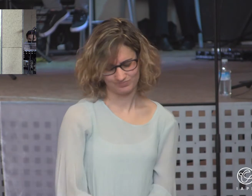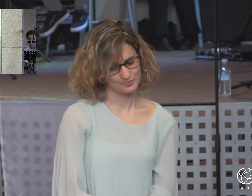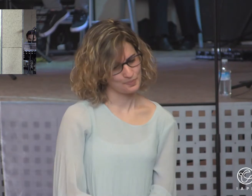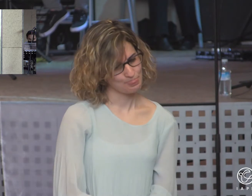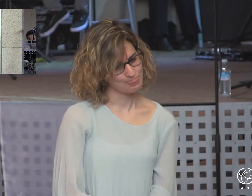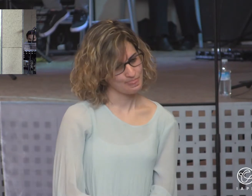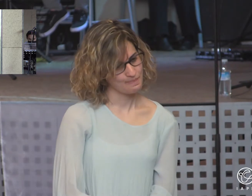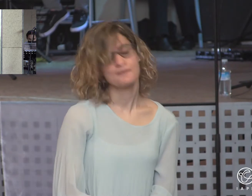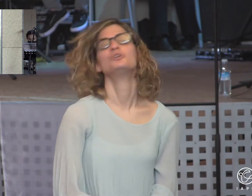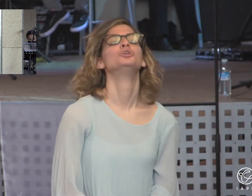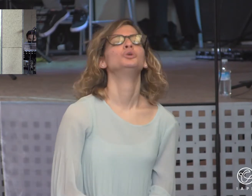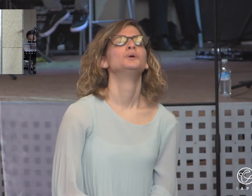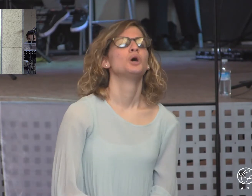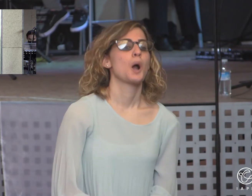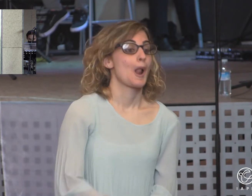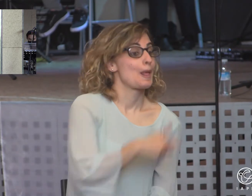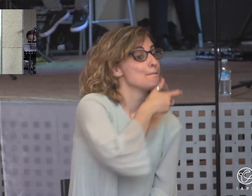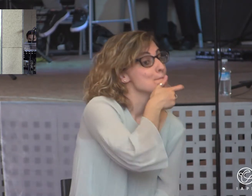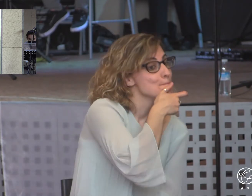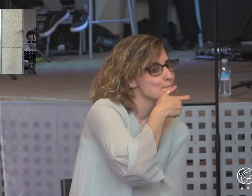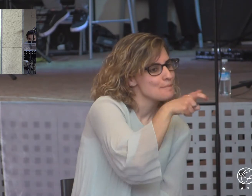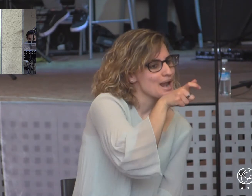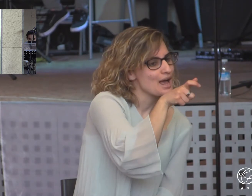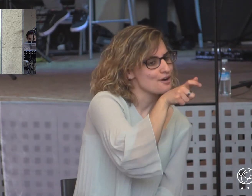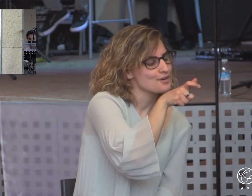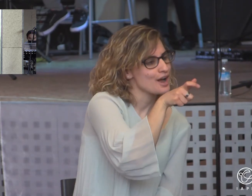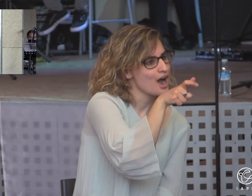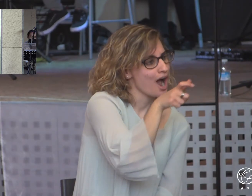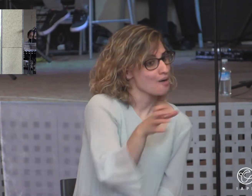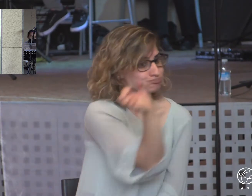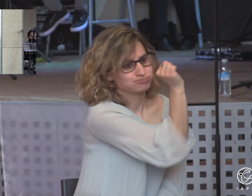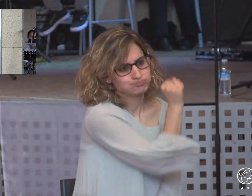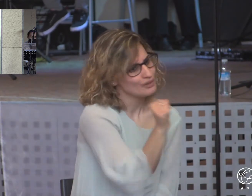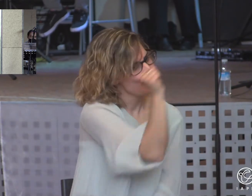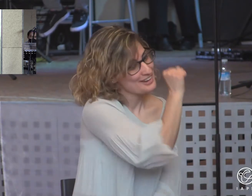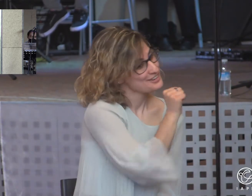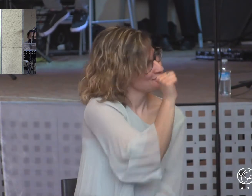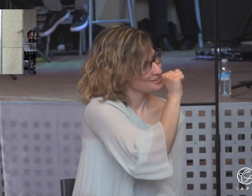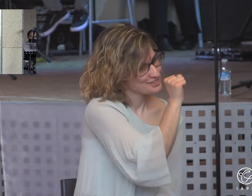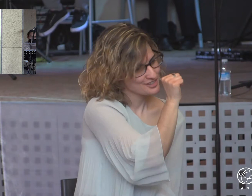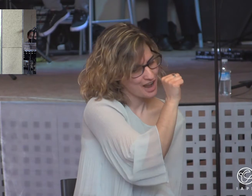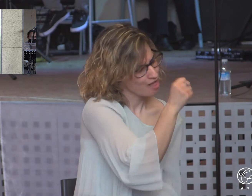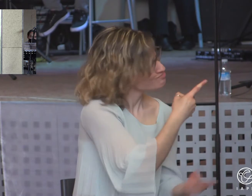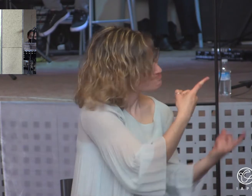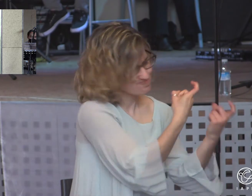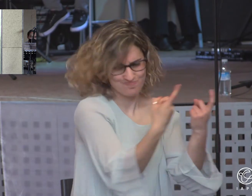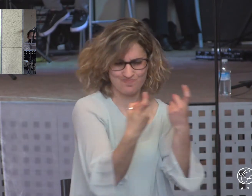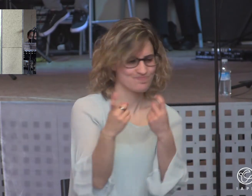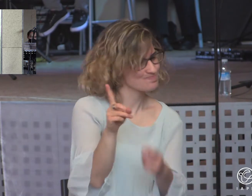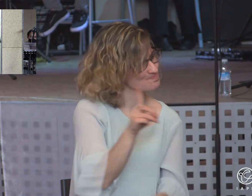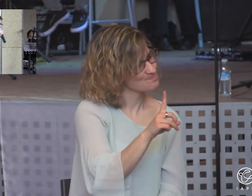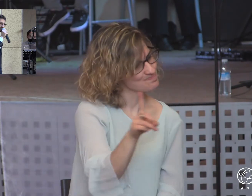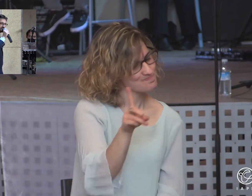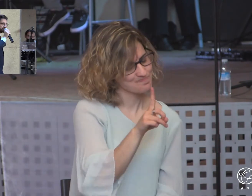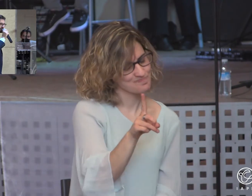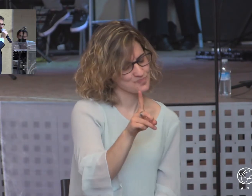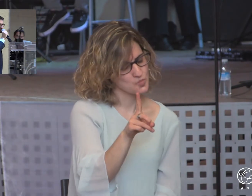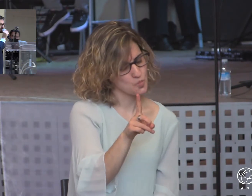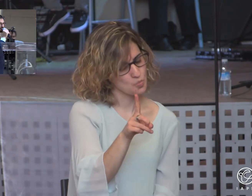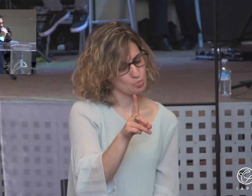Tú no necesitas ninguna palabra maravillosa que alguien te tenga que decir. Tú no